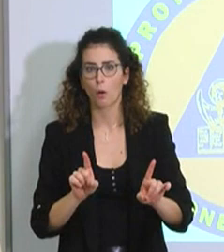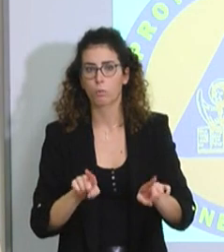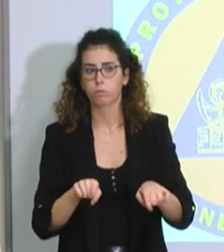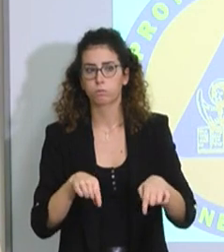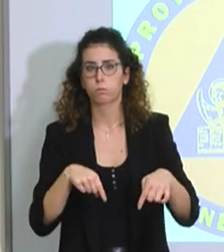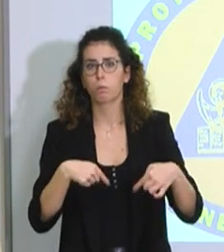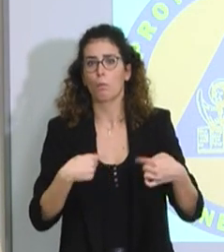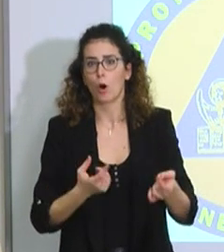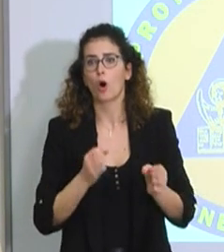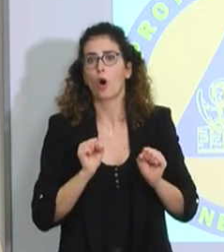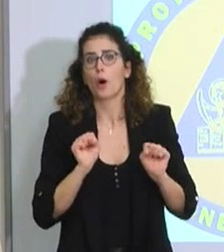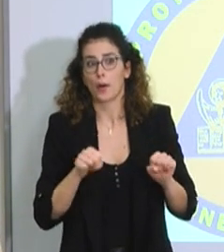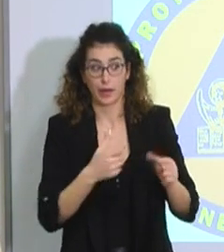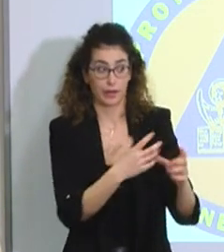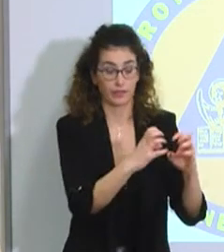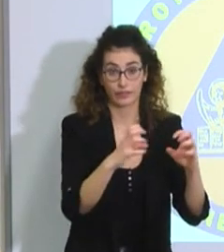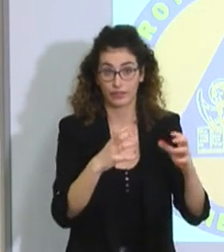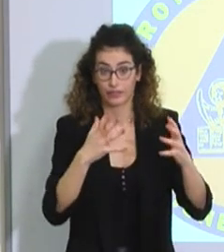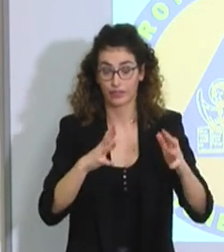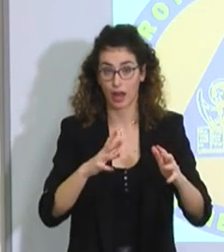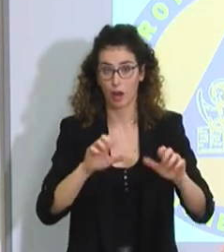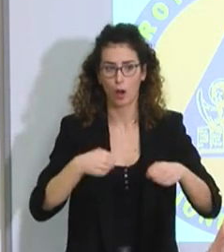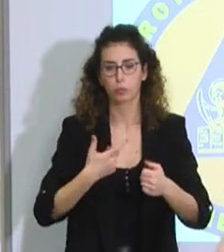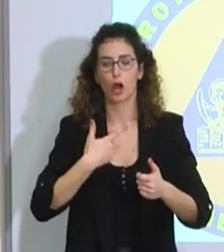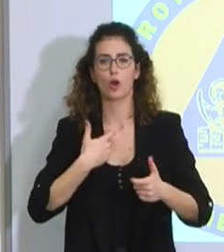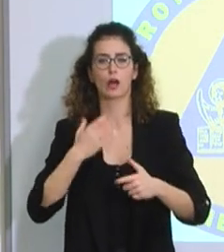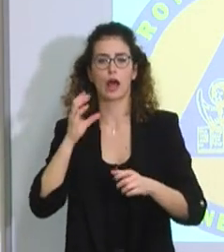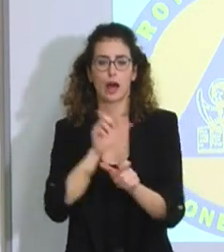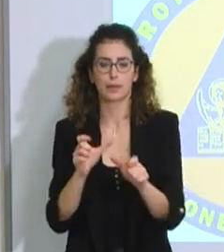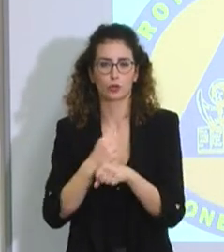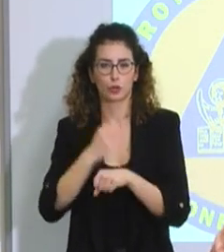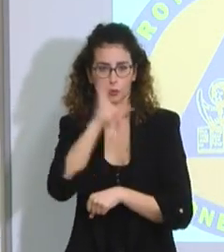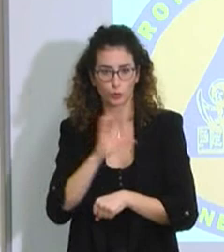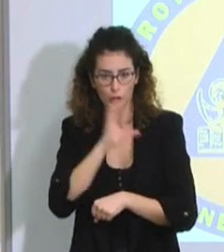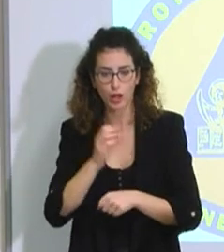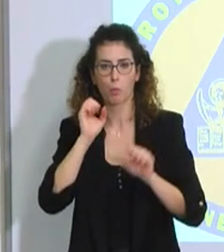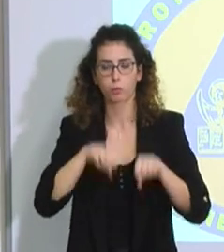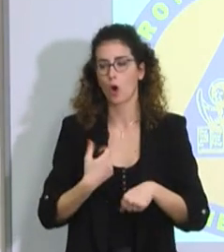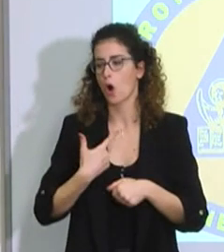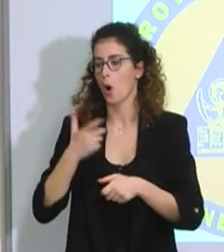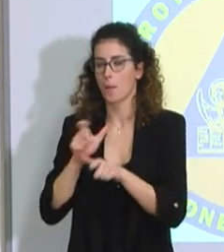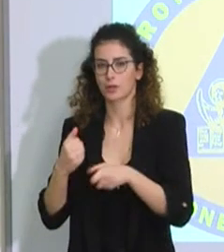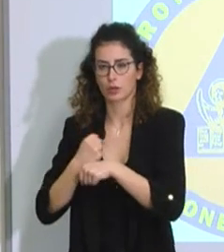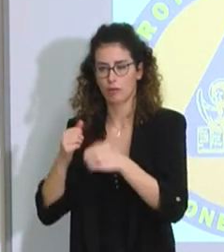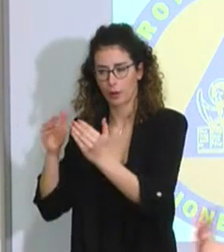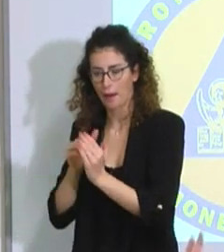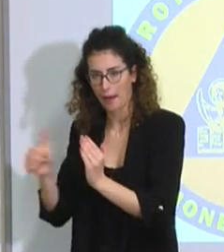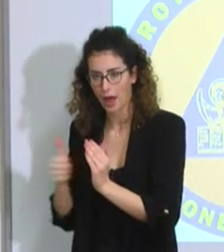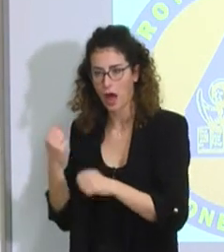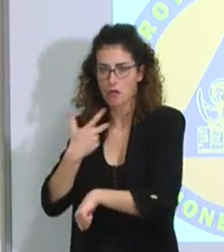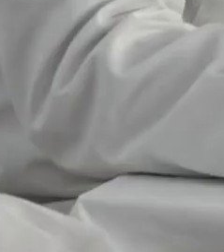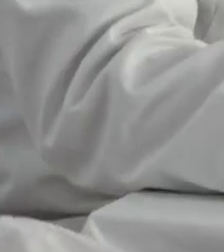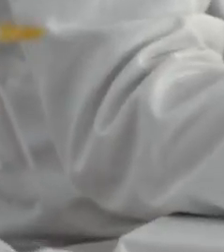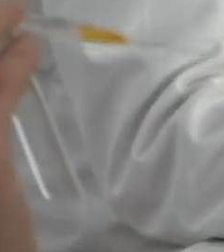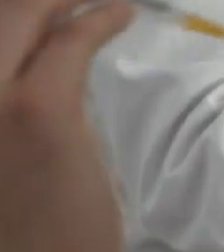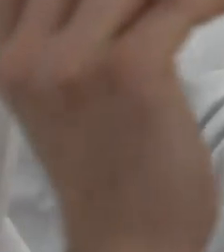turismo che si vaccinerà tutti gli operatori, avremo tutti gli artigiani che vanno per le case che saranno vaccinati, insomma, quello che dovrebbe